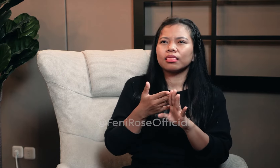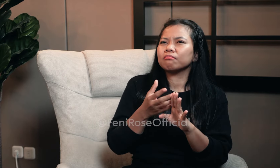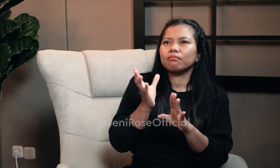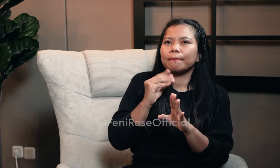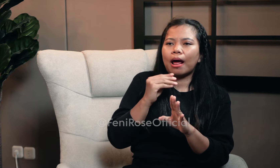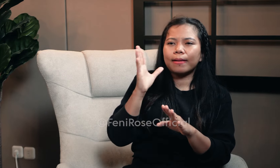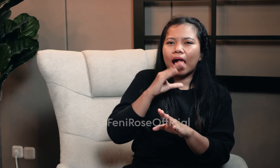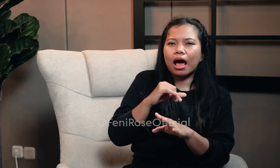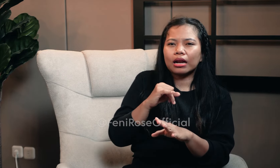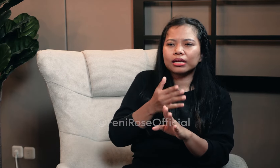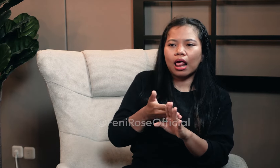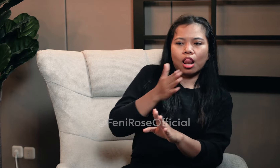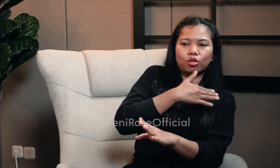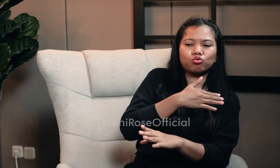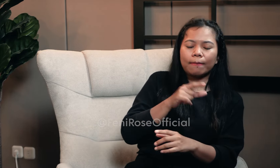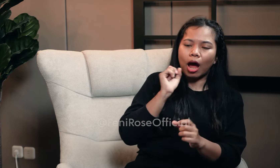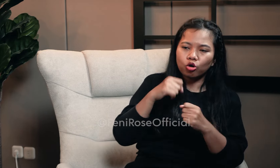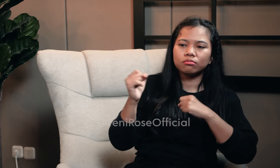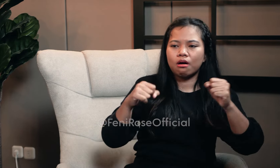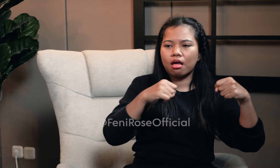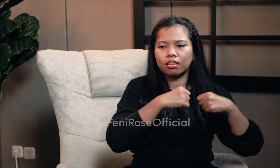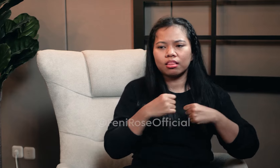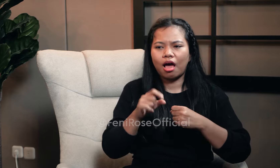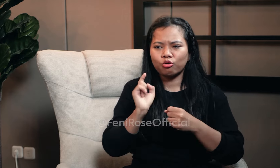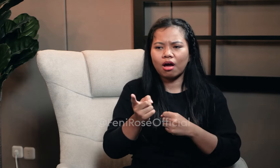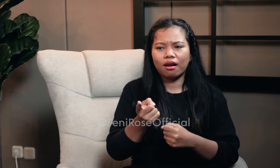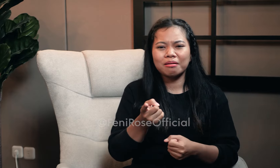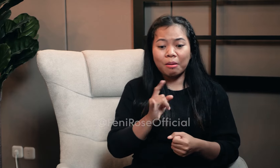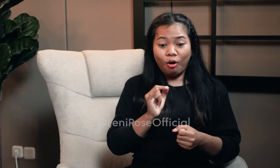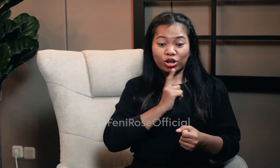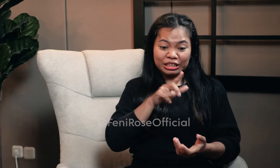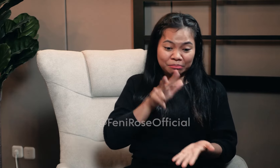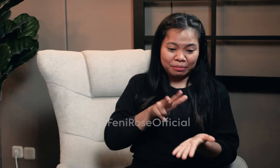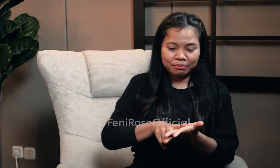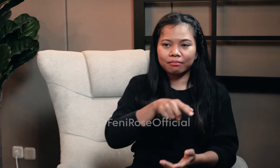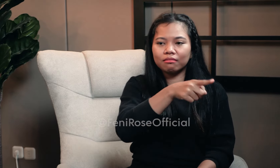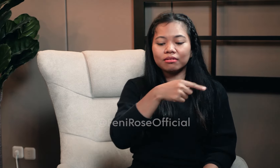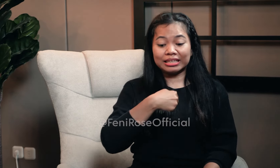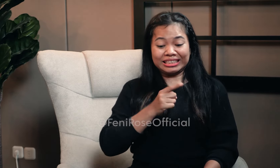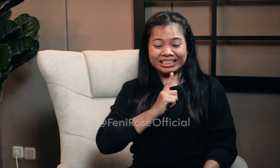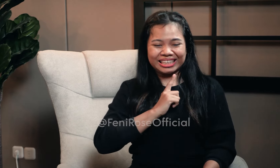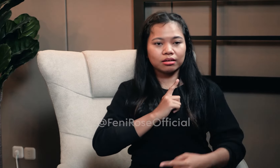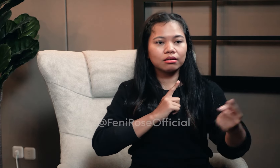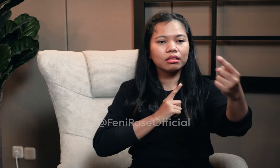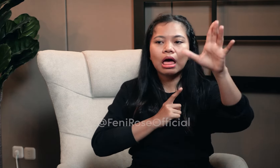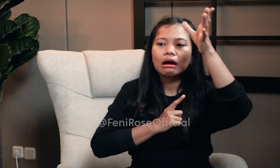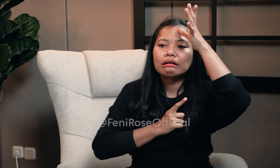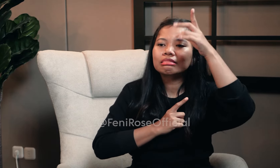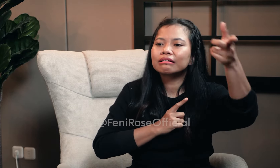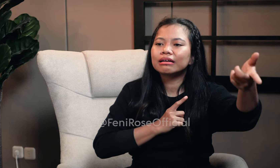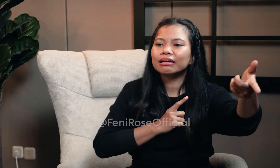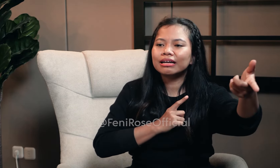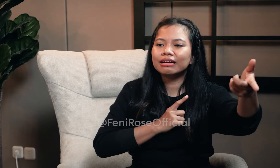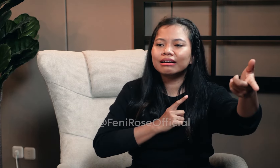kamu seperti itu dari beberapa hari sebelumnya artinya semuanya sudah sepakat sih Heeh Eh tapi ada